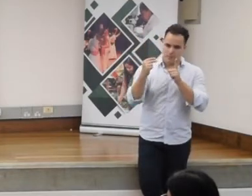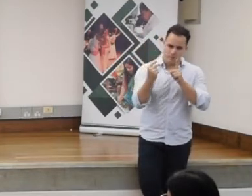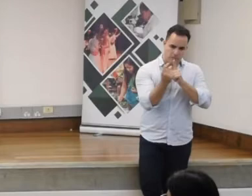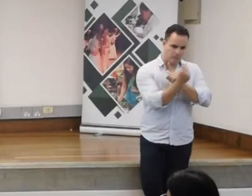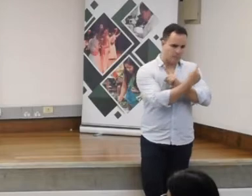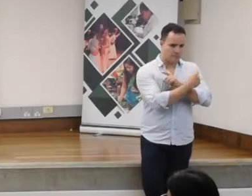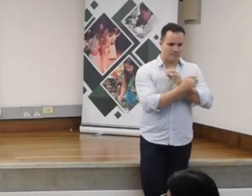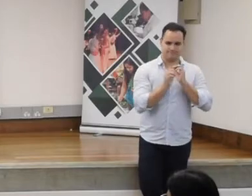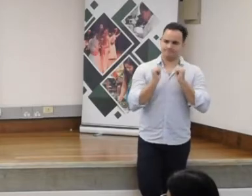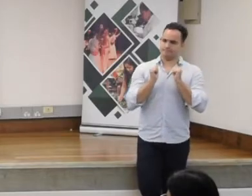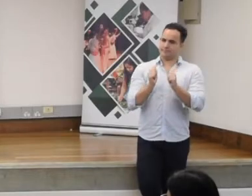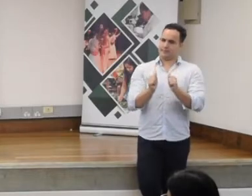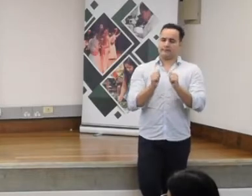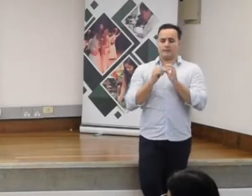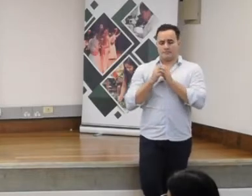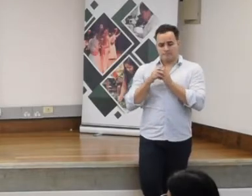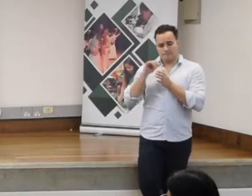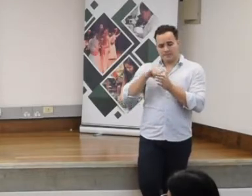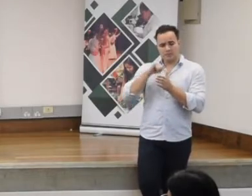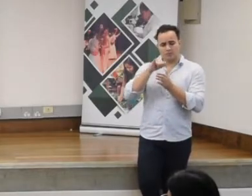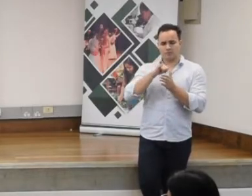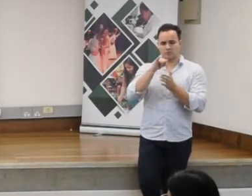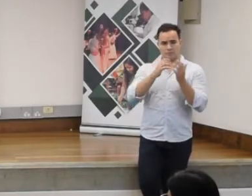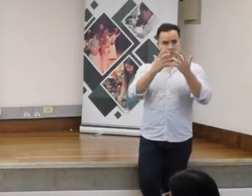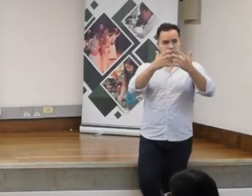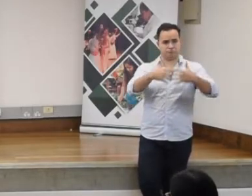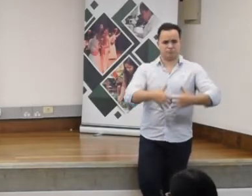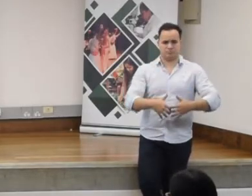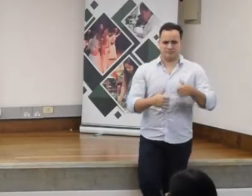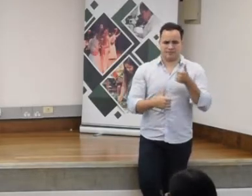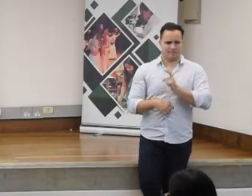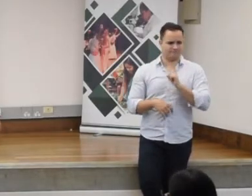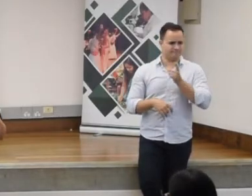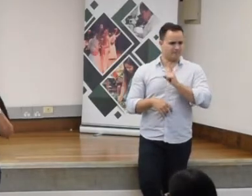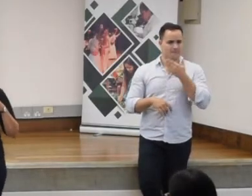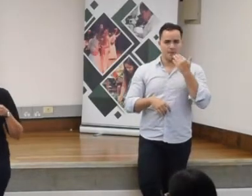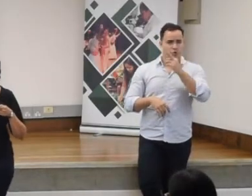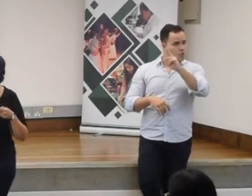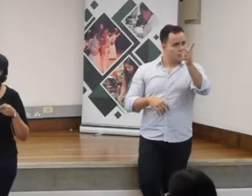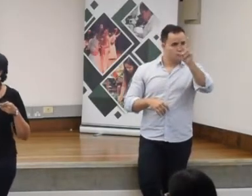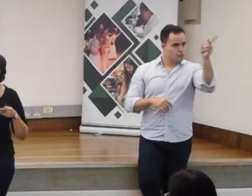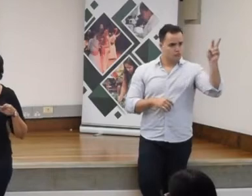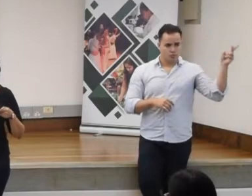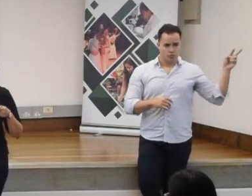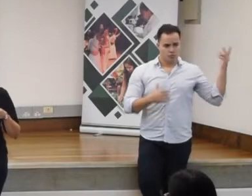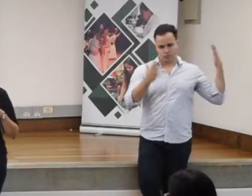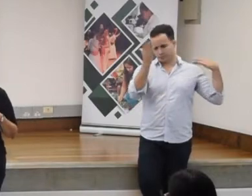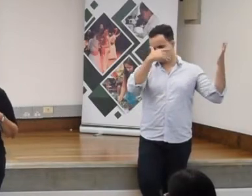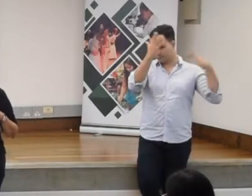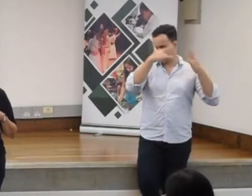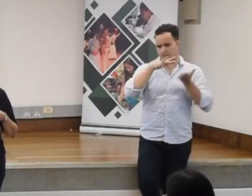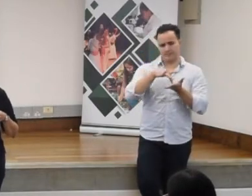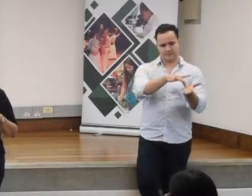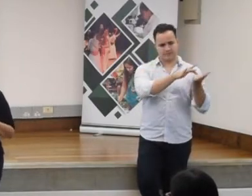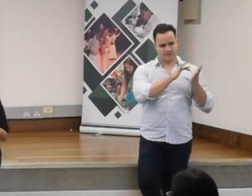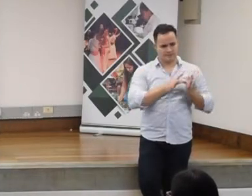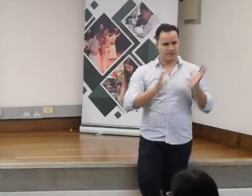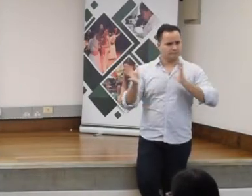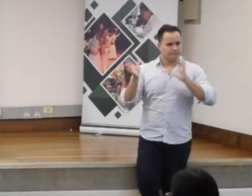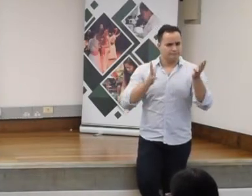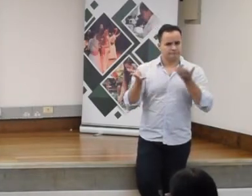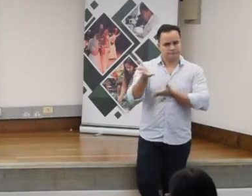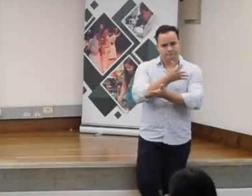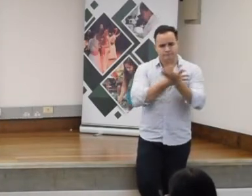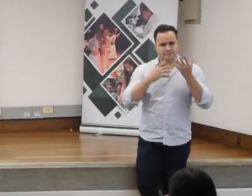los cargos, eso no va a suceder. Tenemos que traer compañeros otros que estén en estos lugares de conversación y de toma de